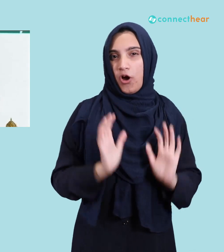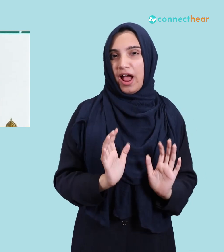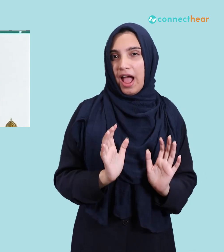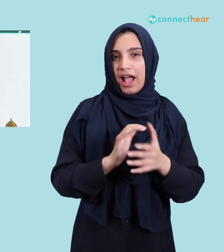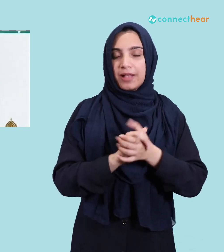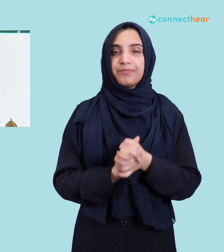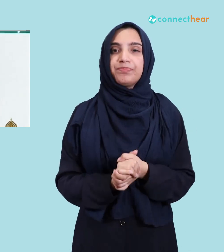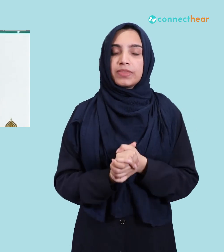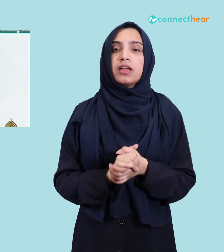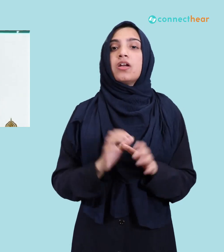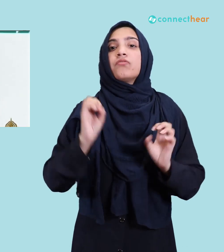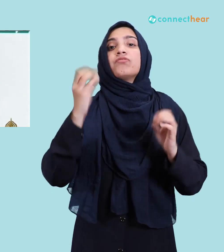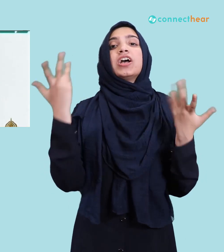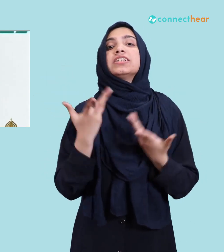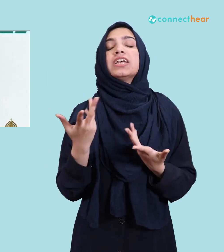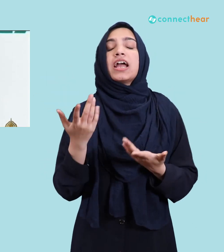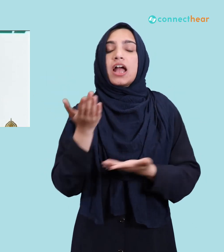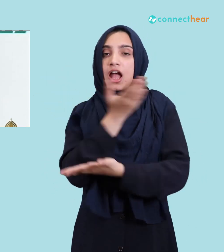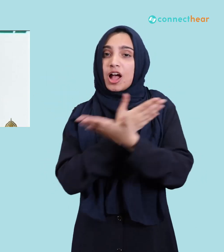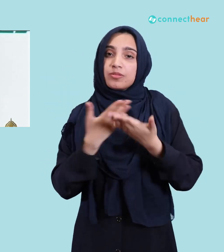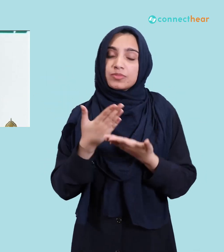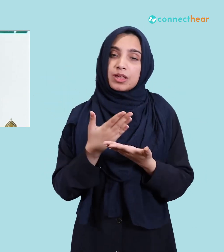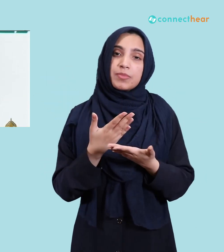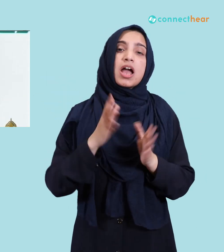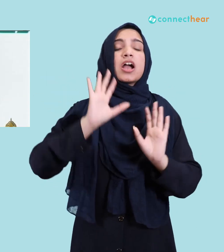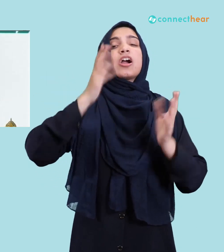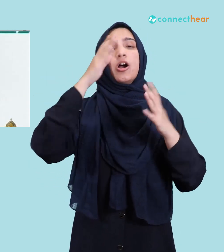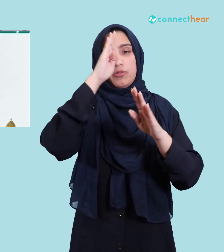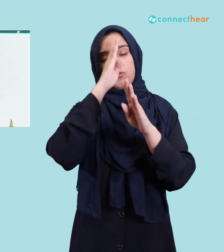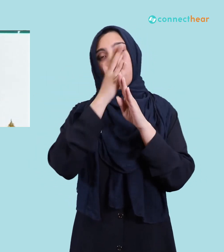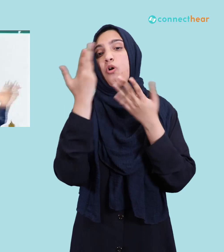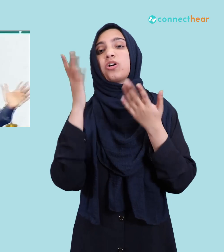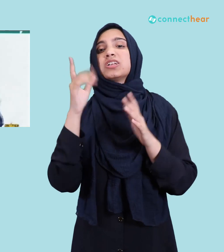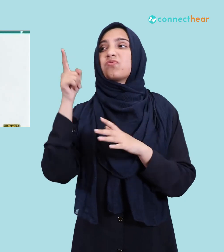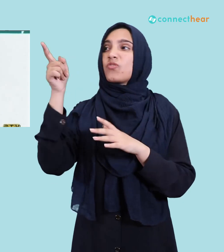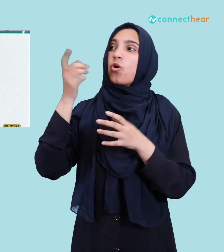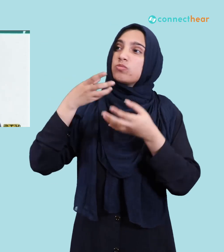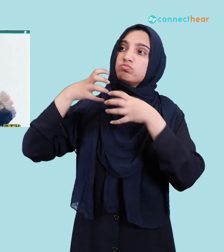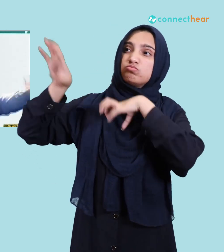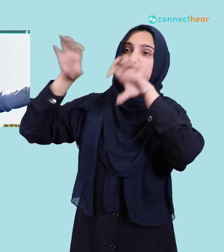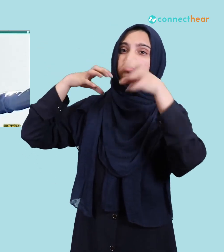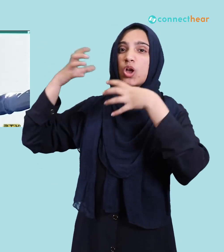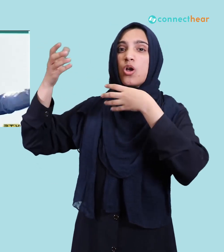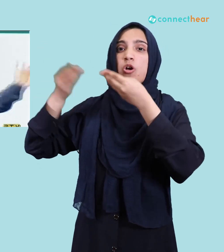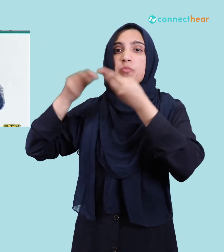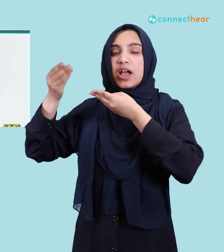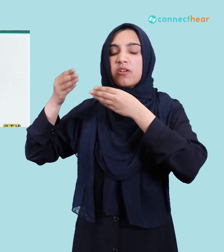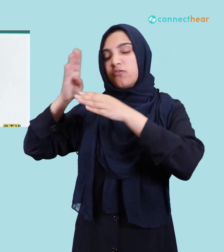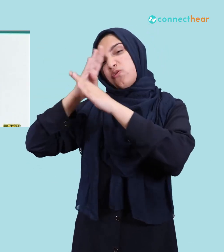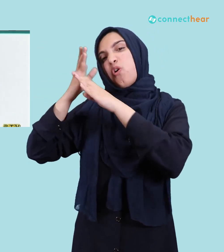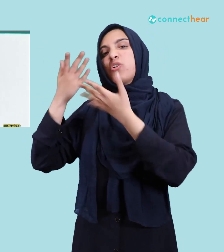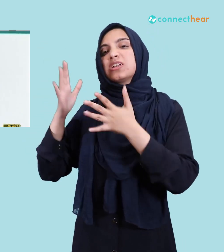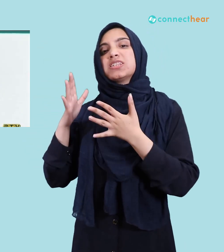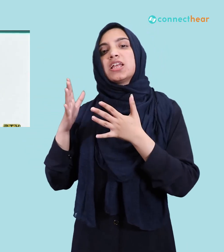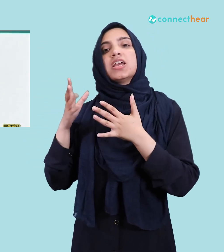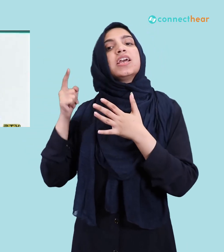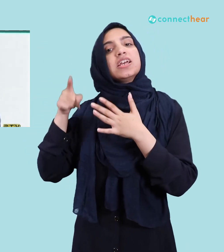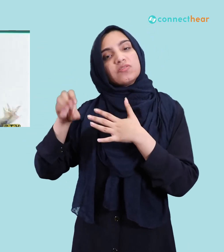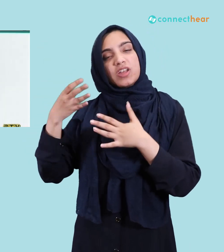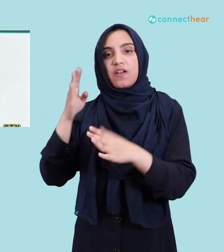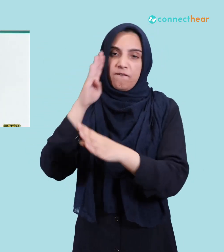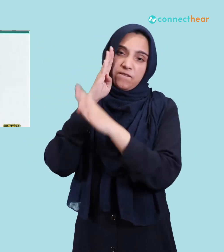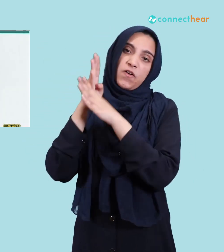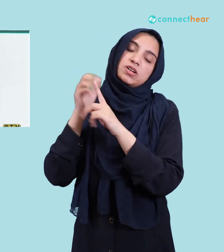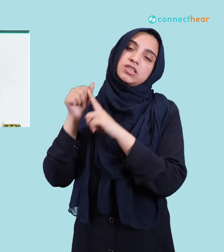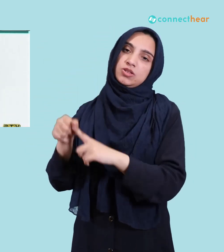نہیں رہی کہ ہم انویسٹر کو اٹریکٹ کریں. اور اس کو اتنے ہم چکر دیتے ہیں، وہ کبھی اس آفس میں، کبھی فلانے آفس میں، کبھی